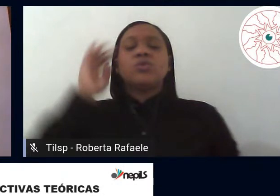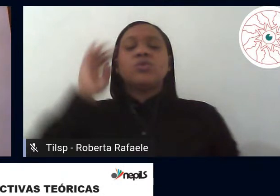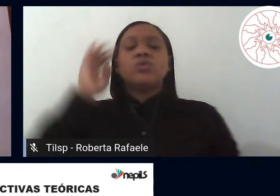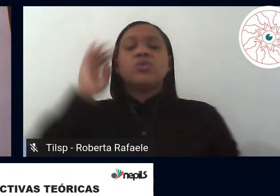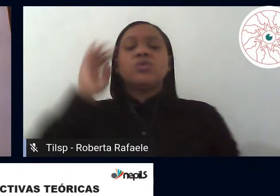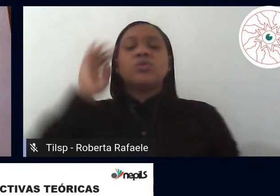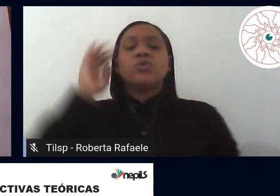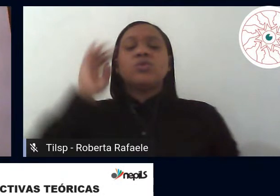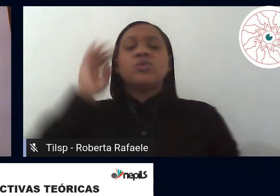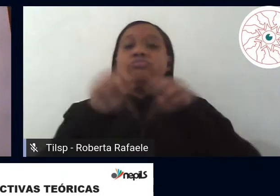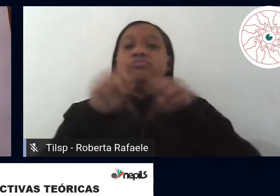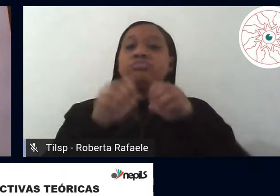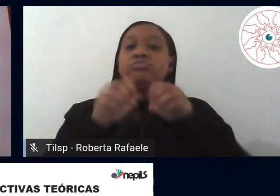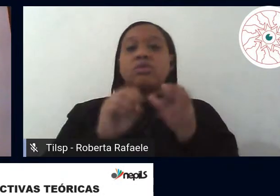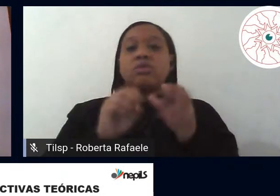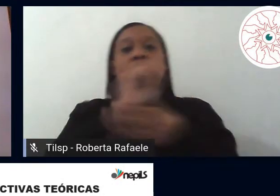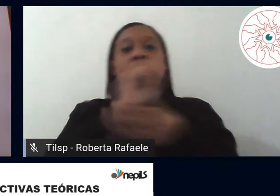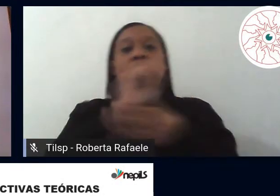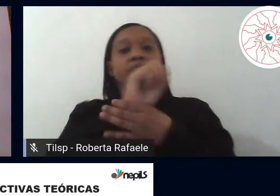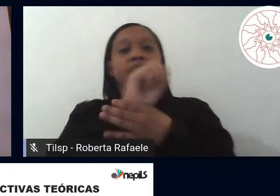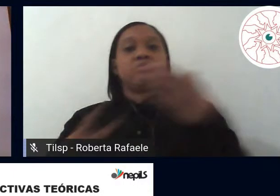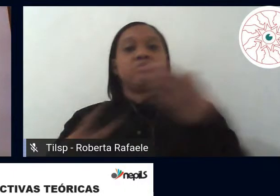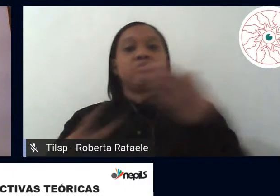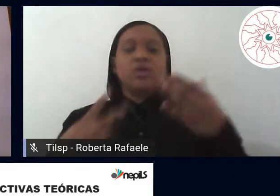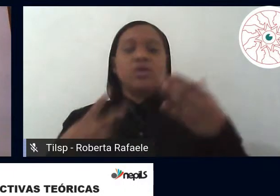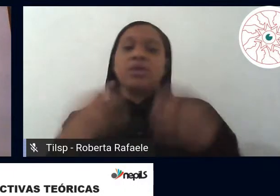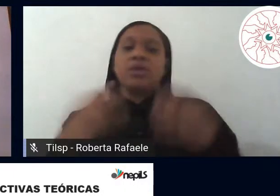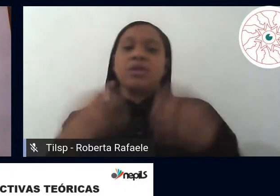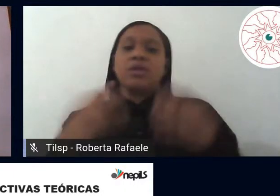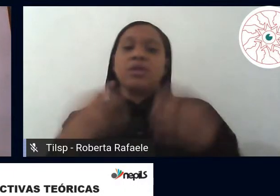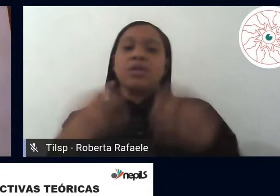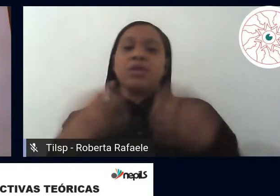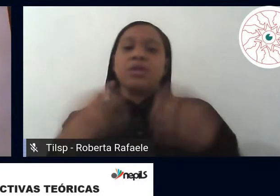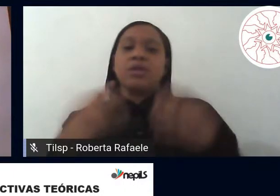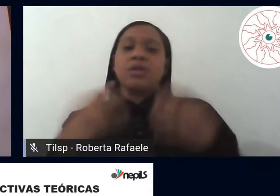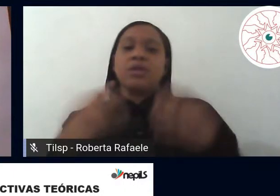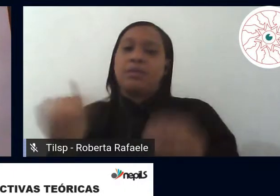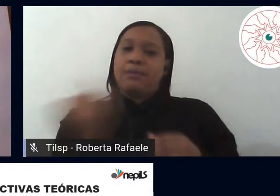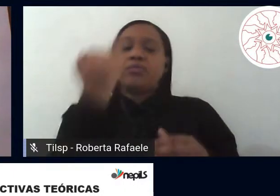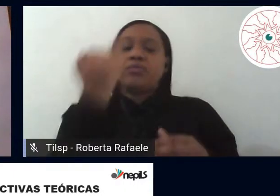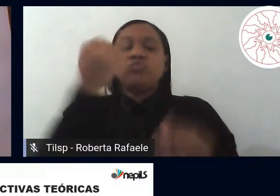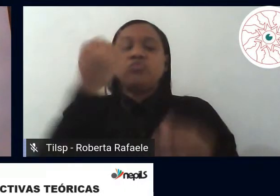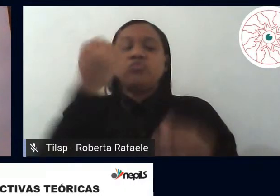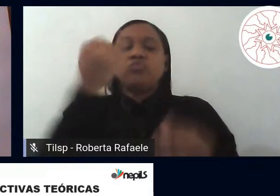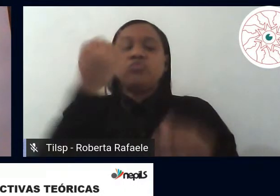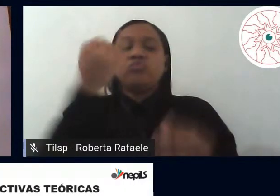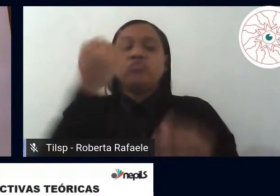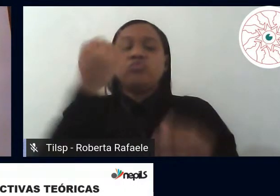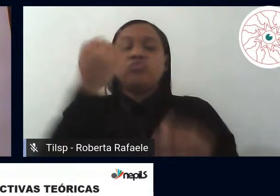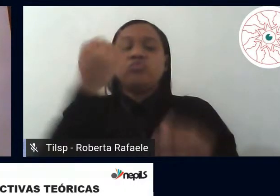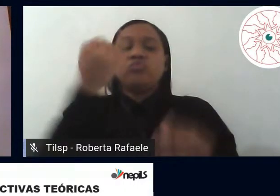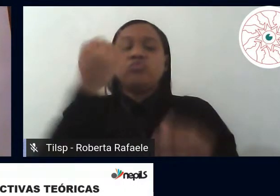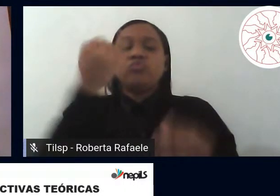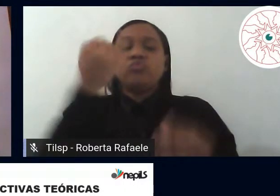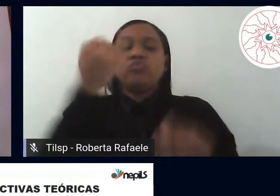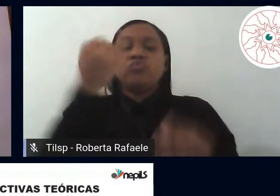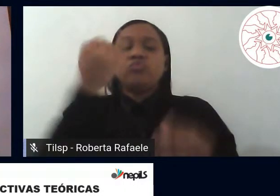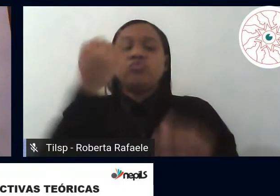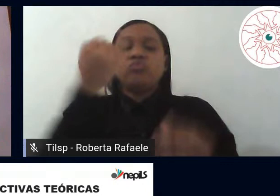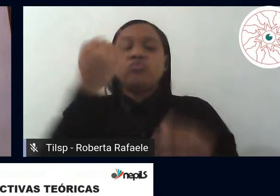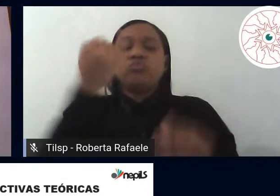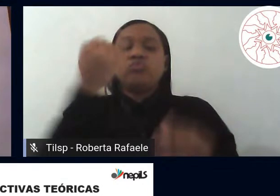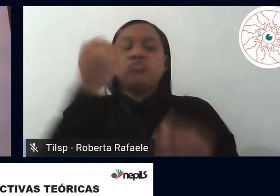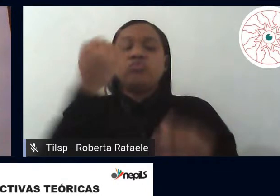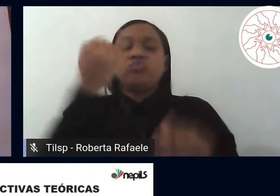gente eh tá discutindo sobre a educação bilíngue, precisamos lembrar que a língua de sinais, ela precisa ser a